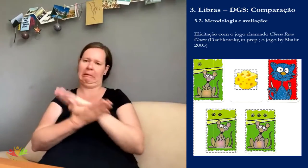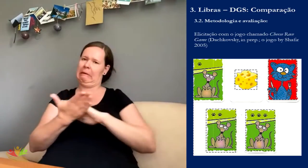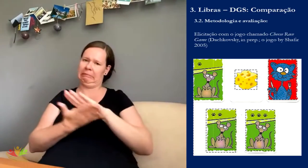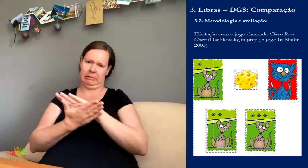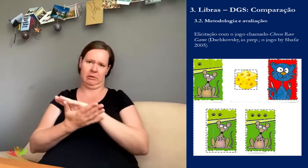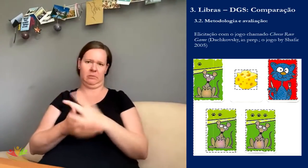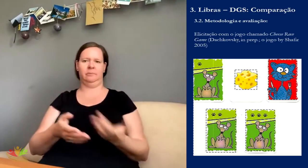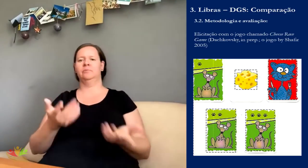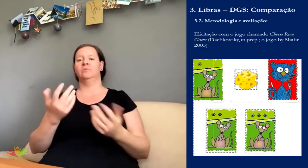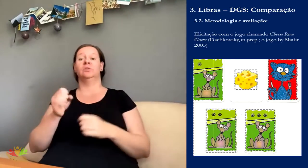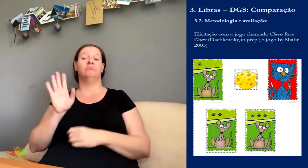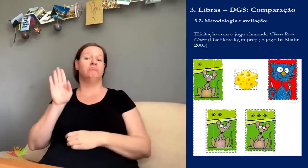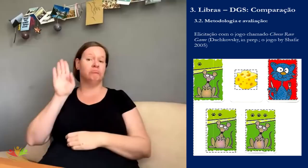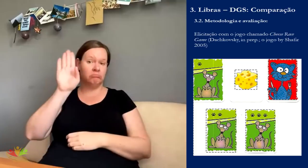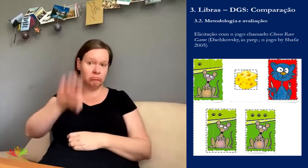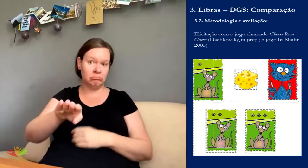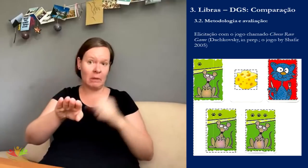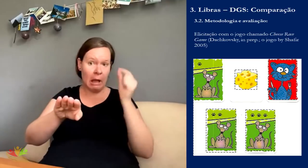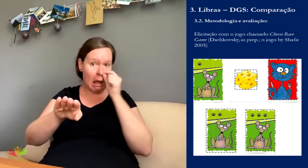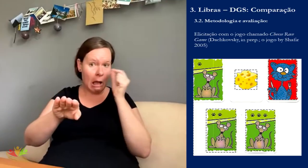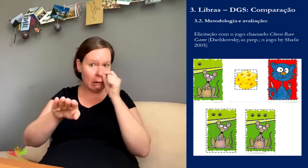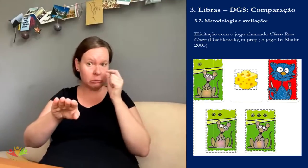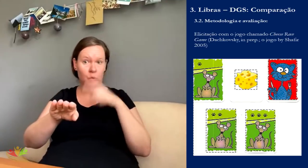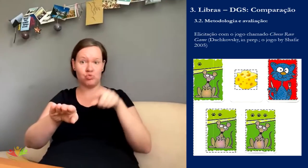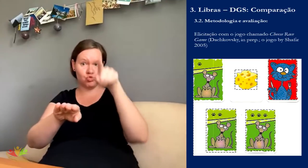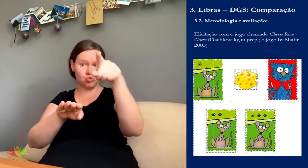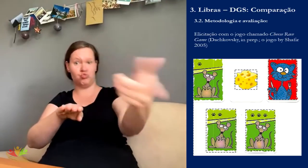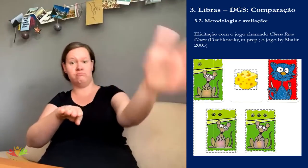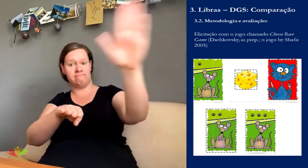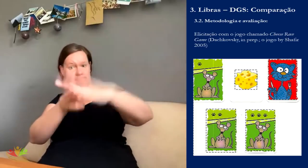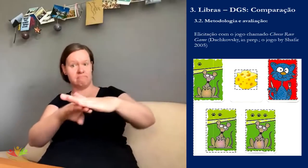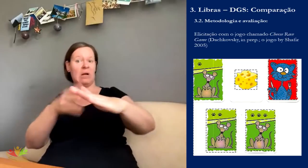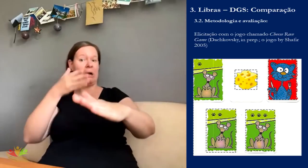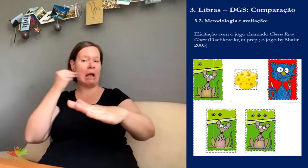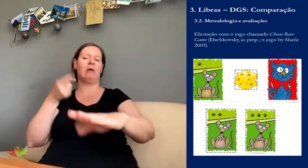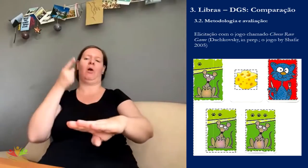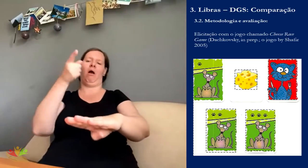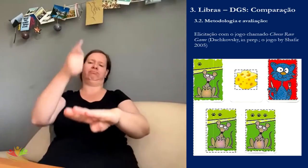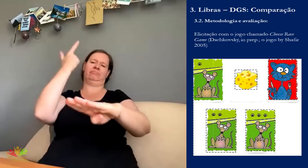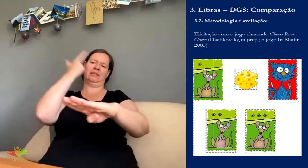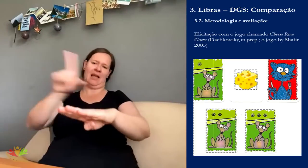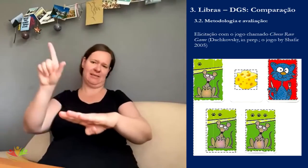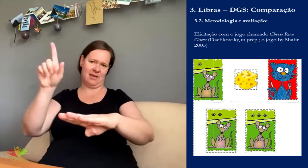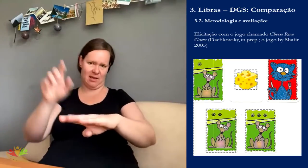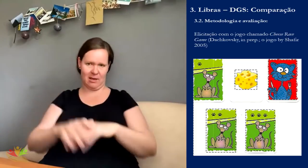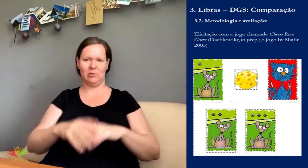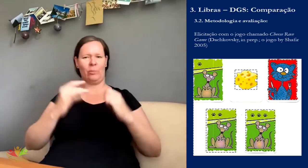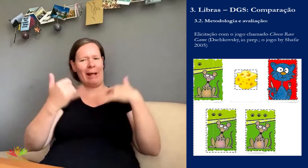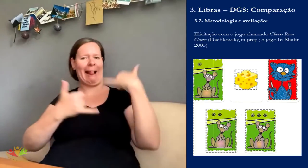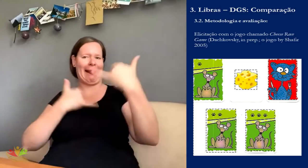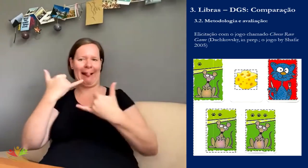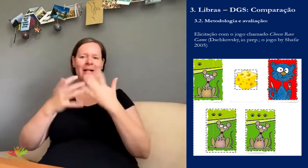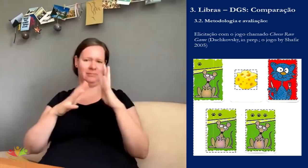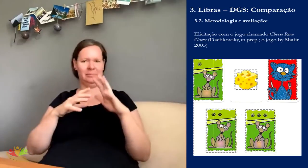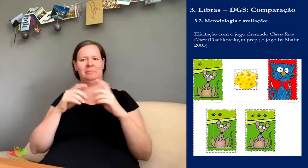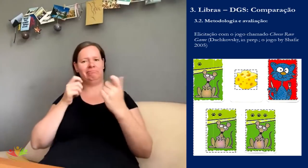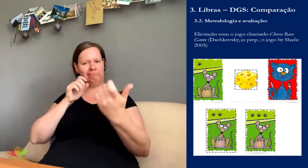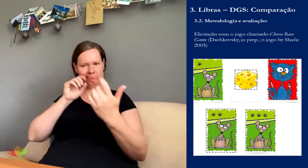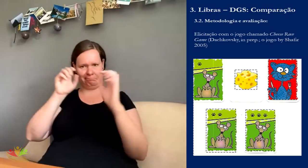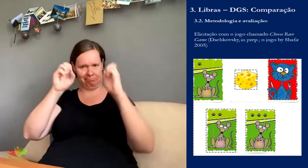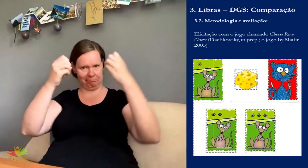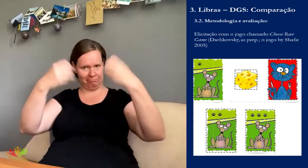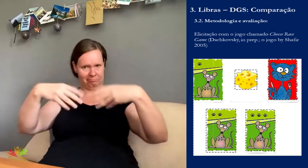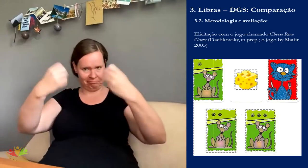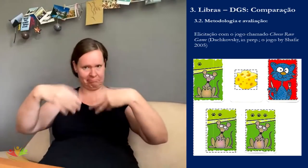quando eu for explicitar essa regra, por exemplo, dizendo quais são as condições em que a pessoa